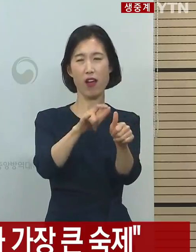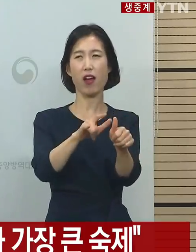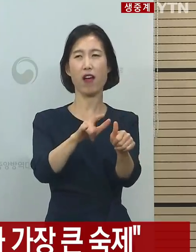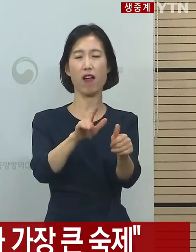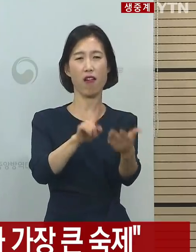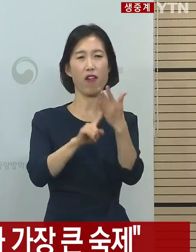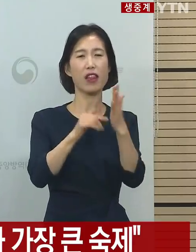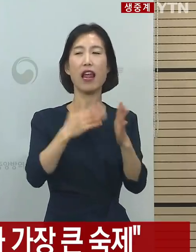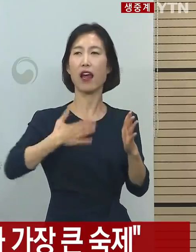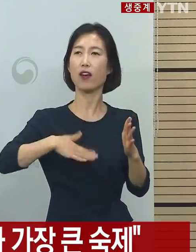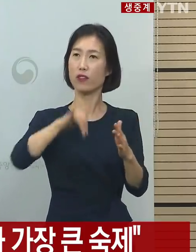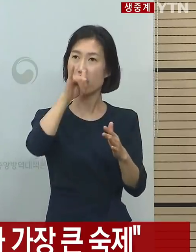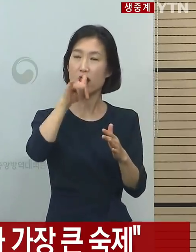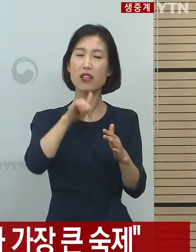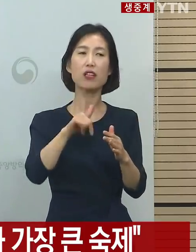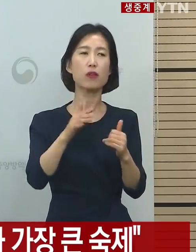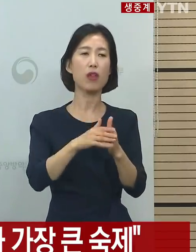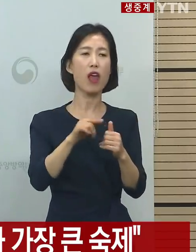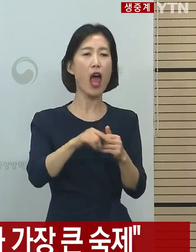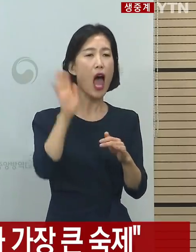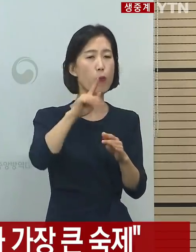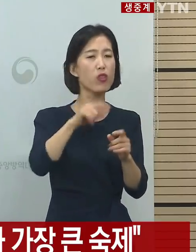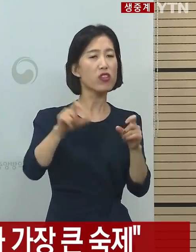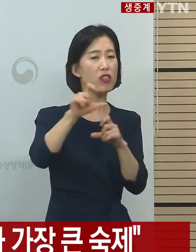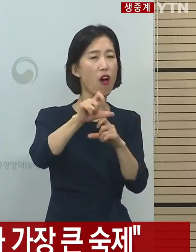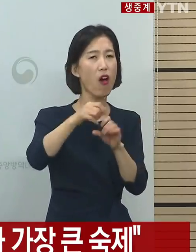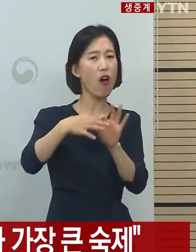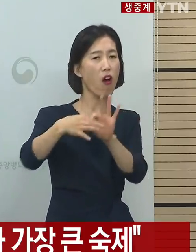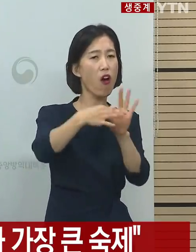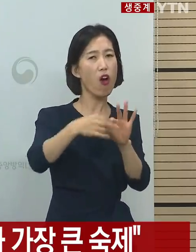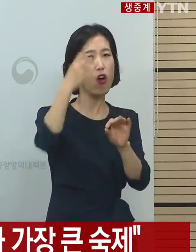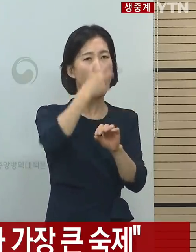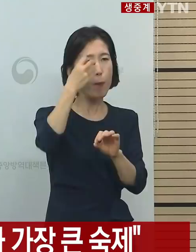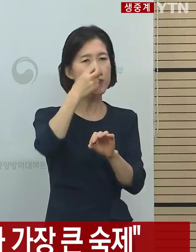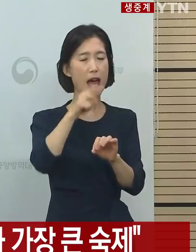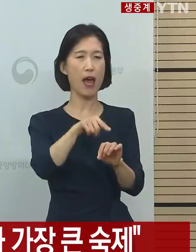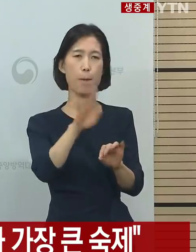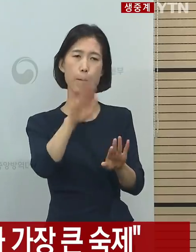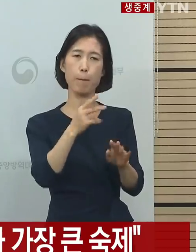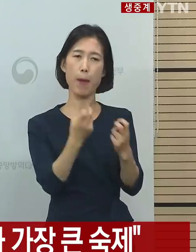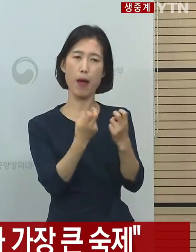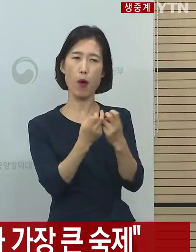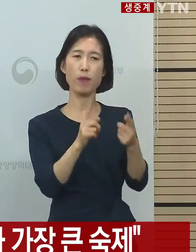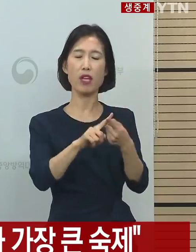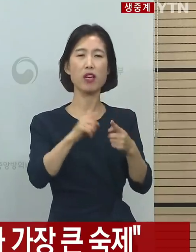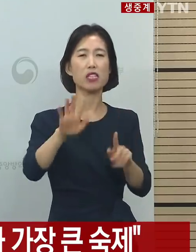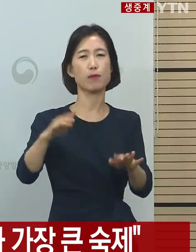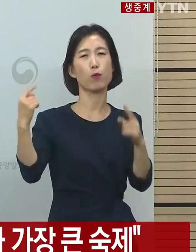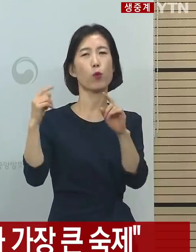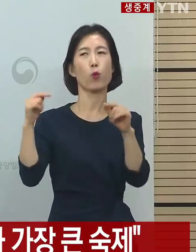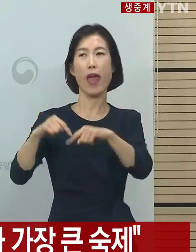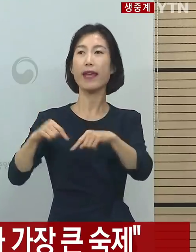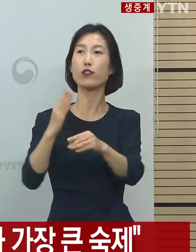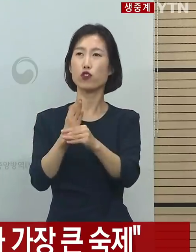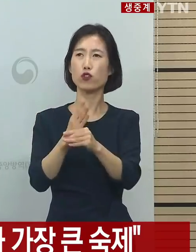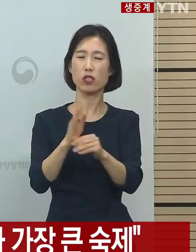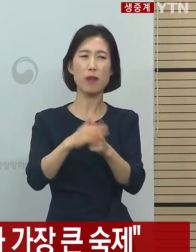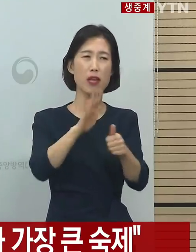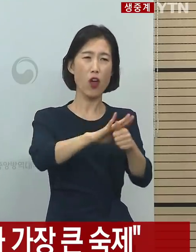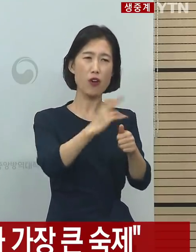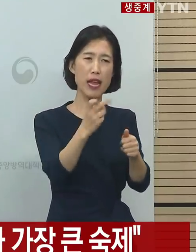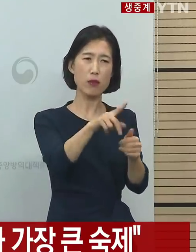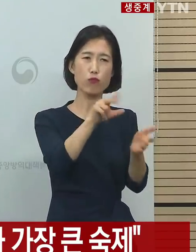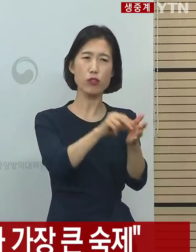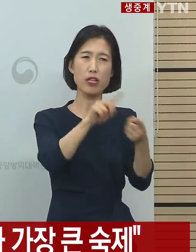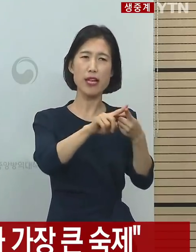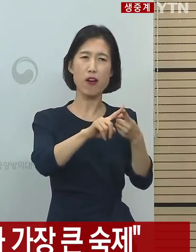그래서 추가적인 그런 검사와 또 조치에 대한 부분이 진행 중에 있어서 아직 제가 거기까지